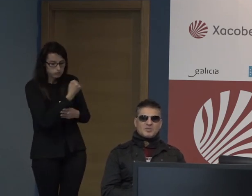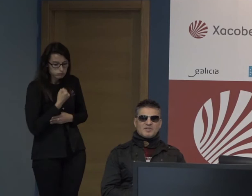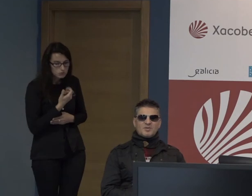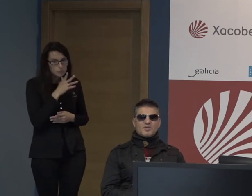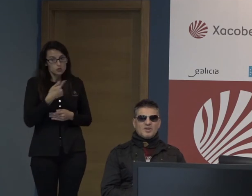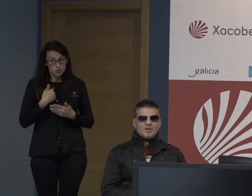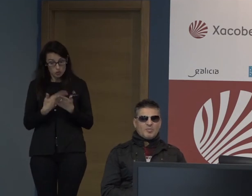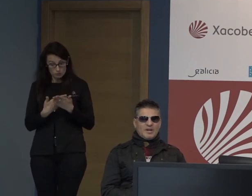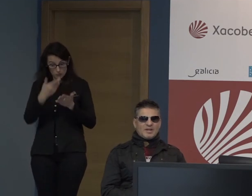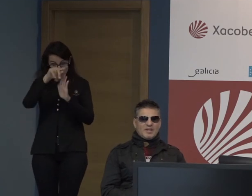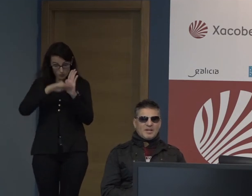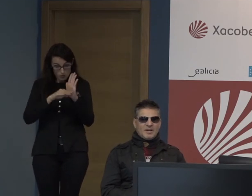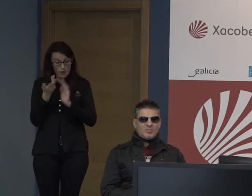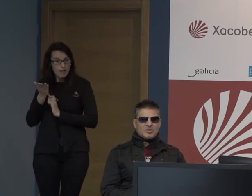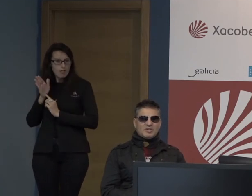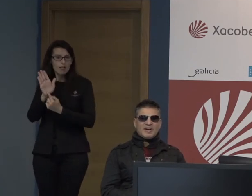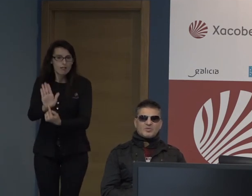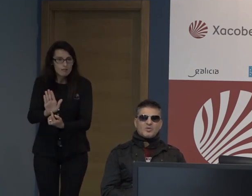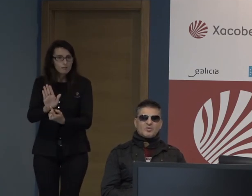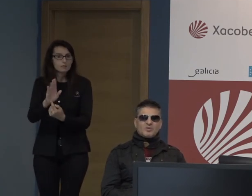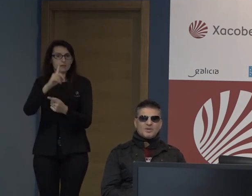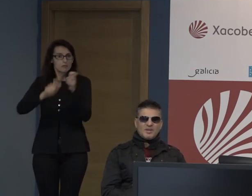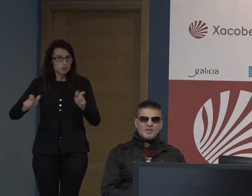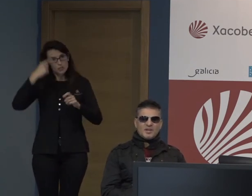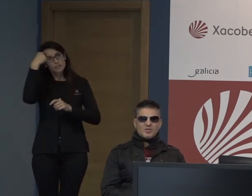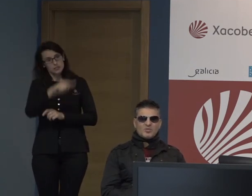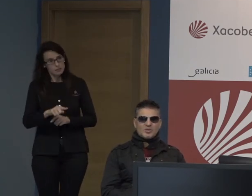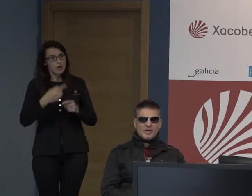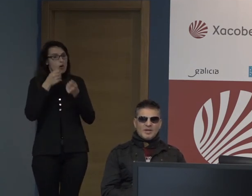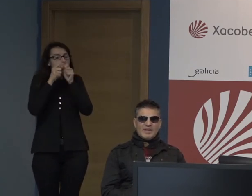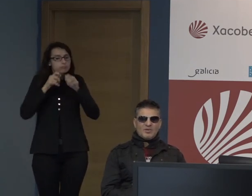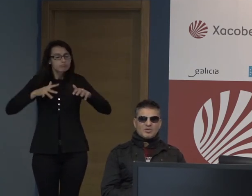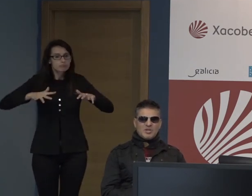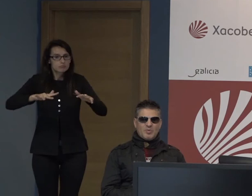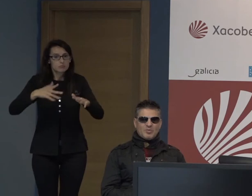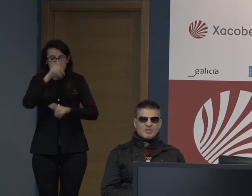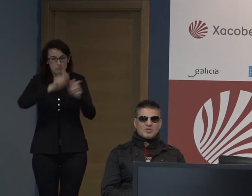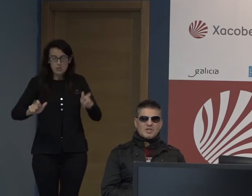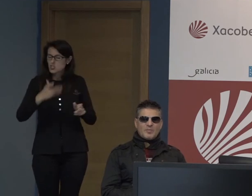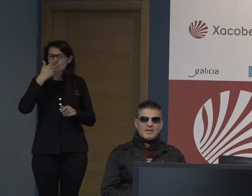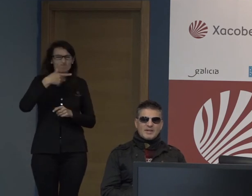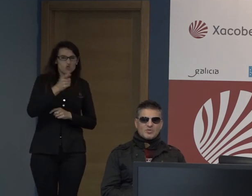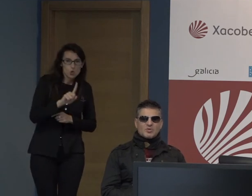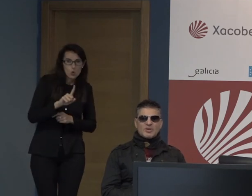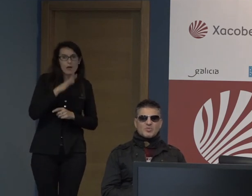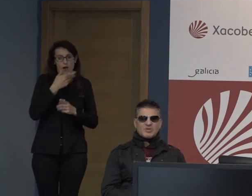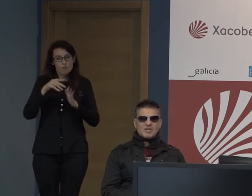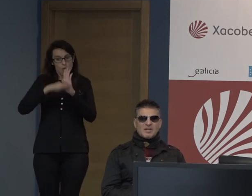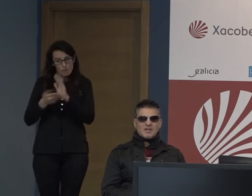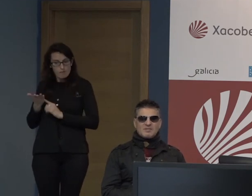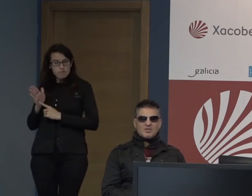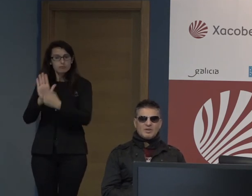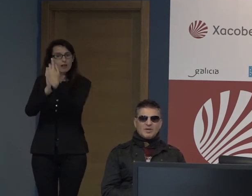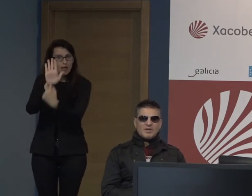que estamos haciendo para que, pues, llegue a todo el mundo y que todo el mundo, que no lo sepa, pues que lo sepa, y que sobre todo las personas